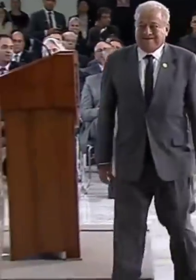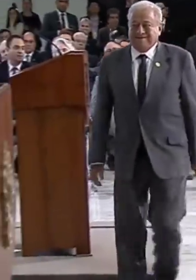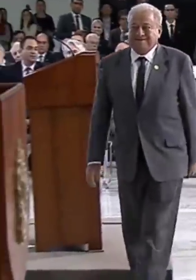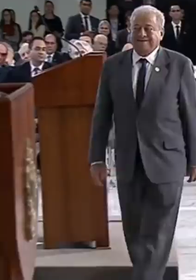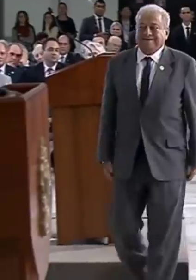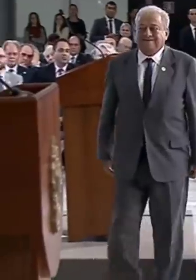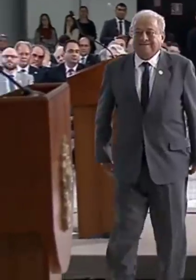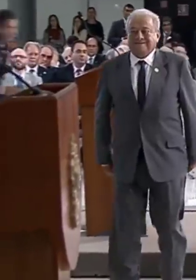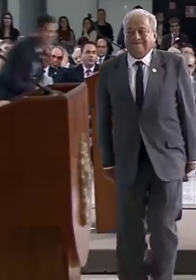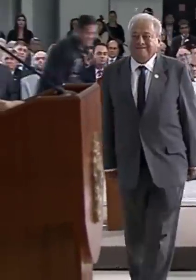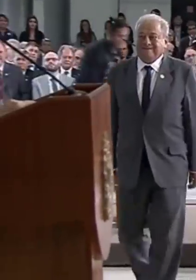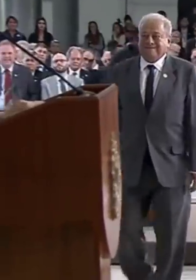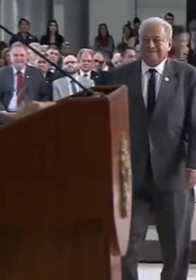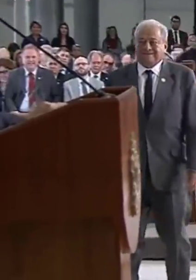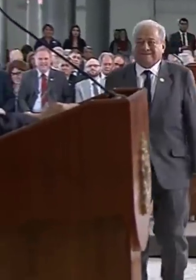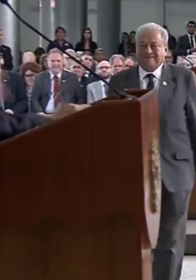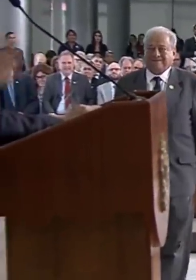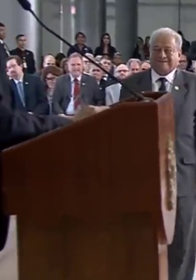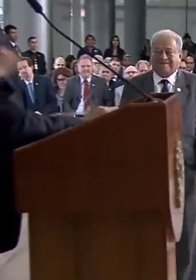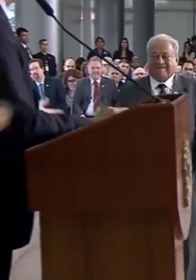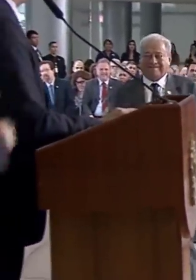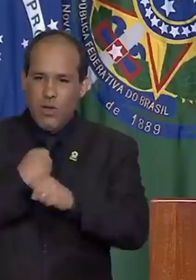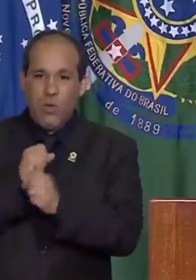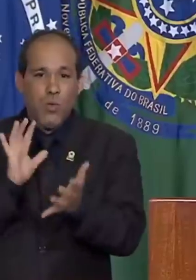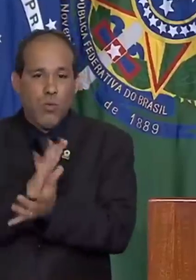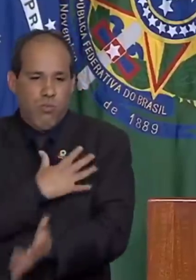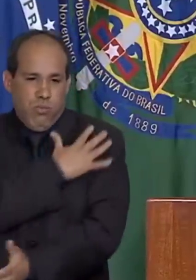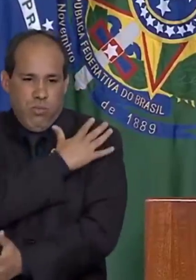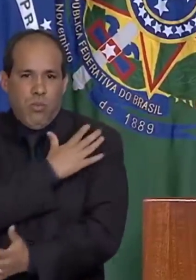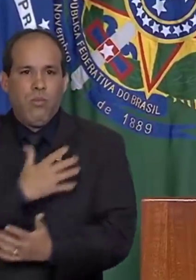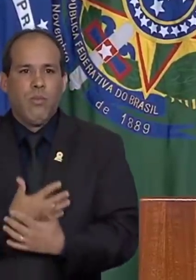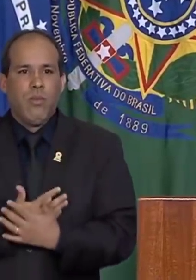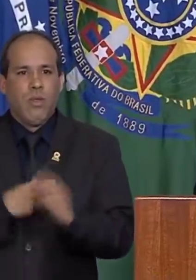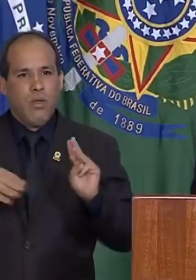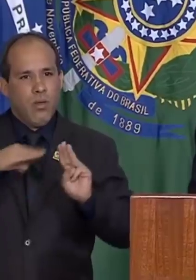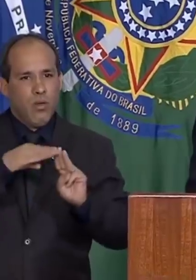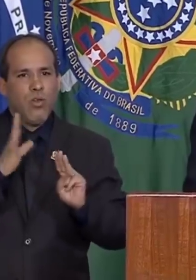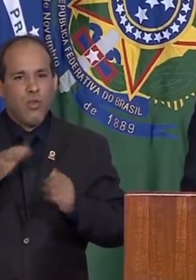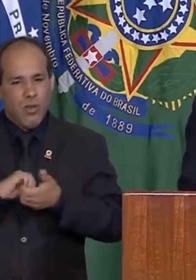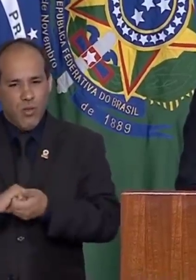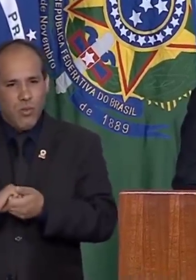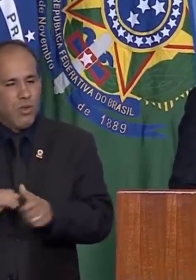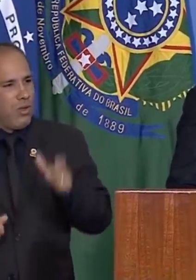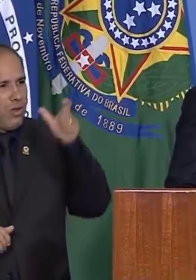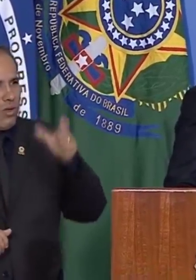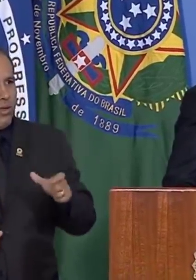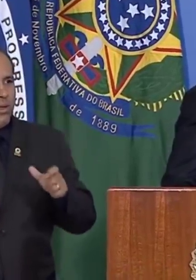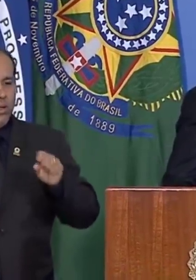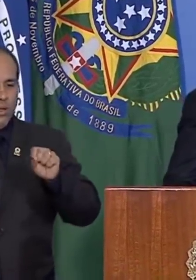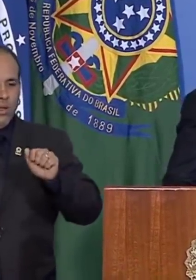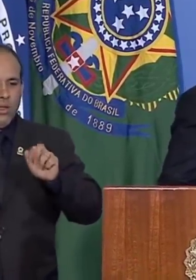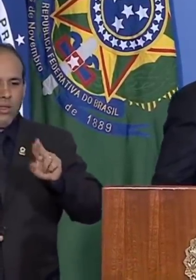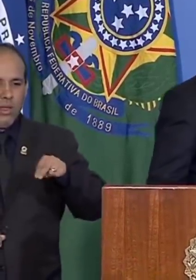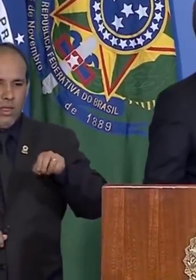Ontem, um evento de fim de ano, os oficiais generais, aqui é Paulinelli. Eu cumprimentei o presidente José Sarney. É muito